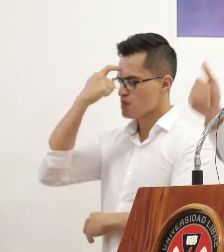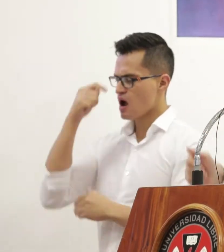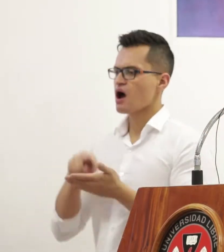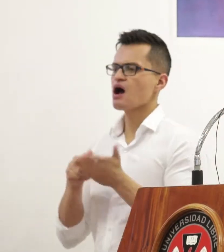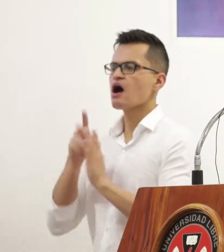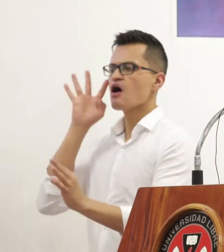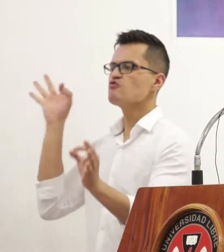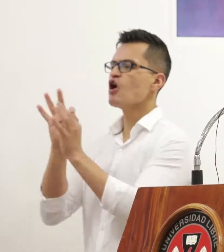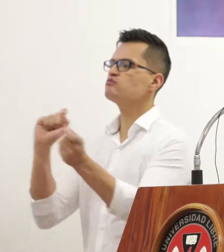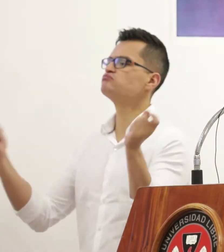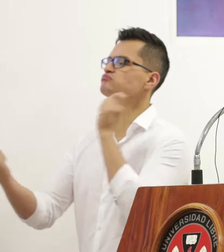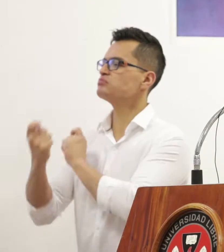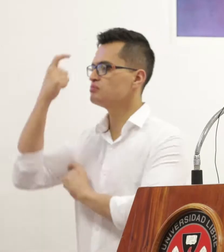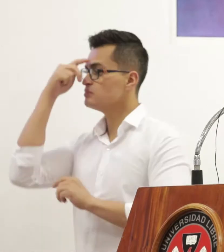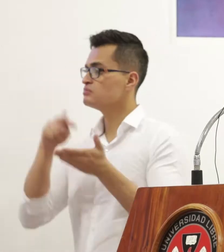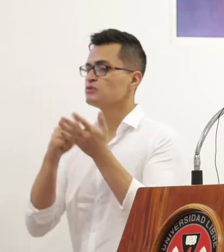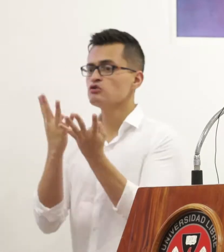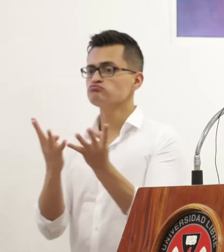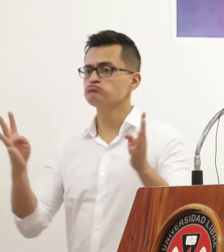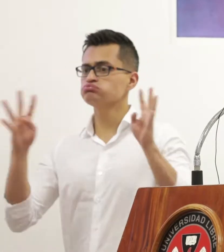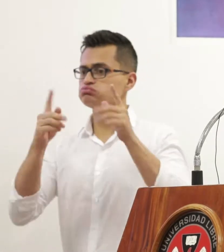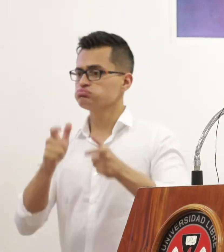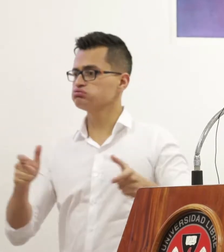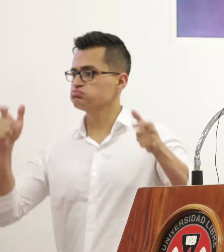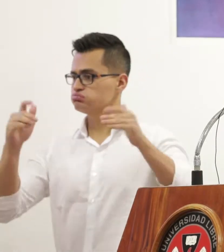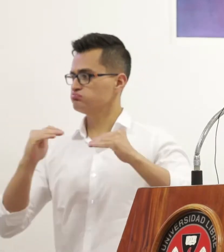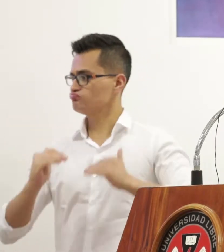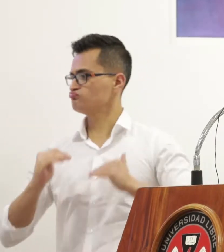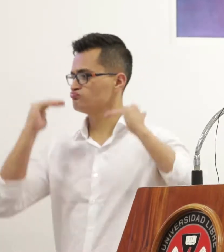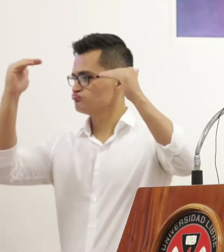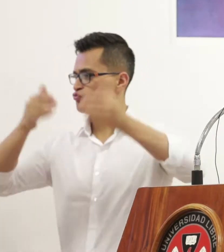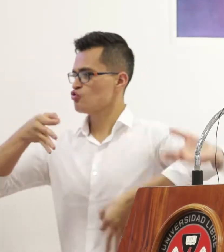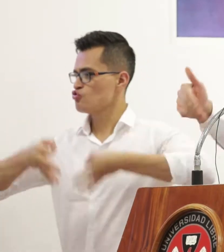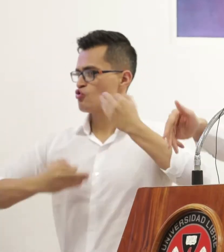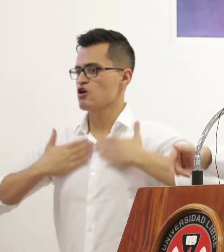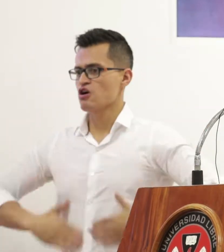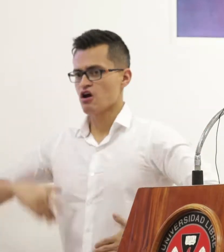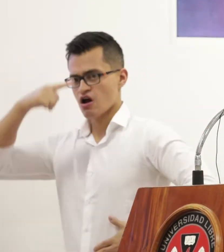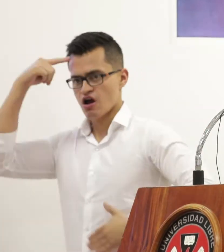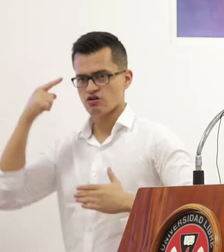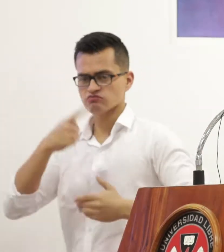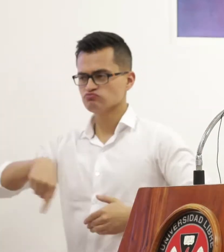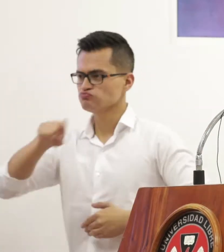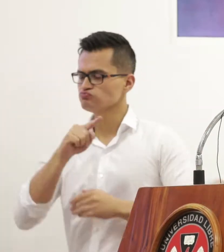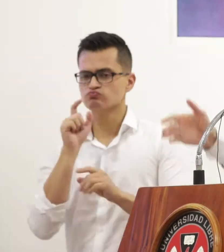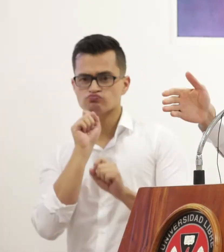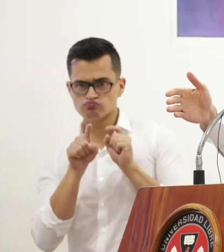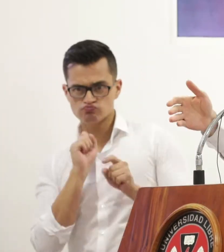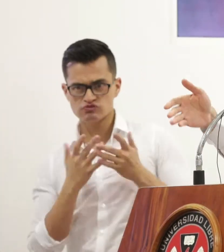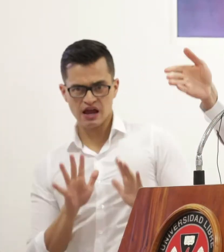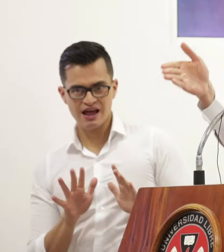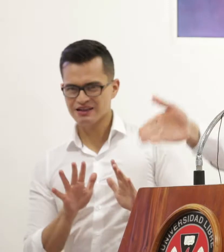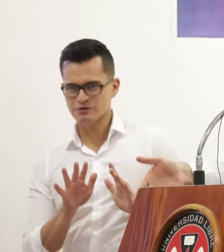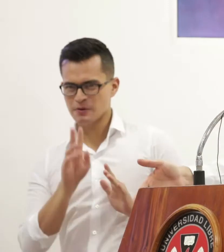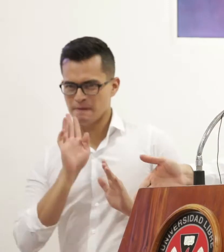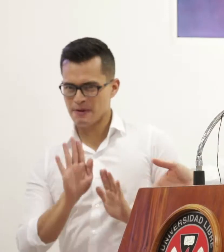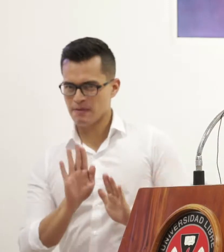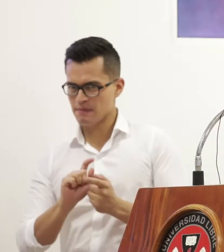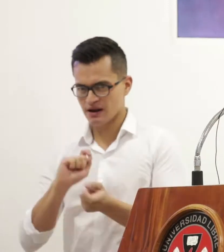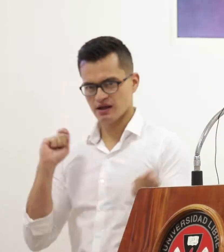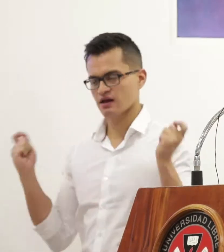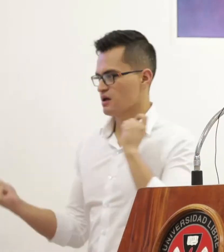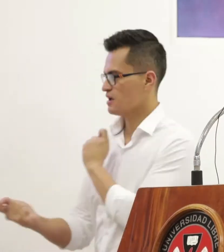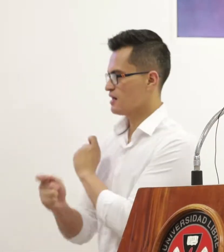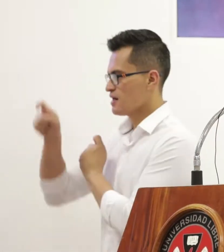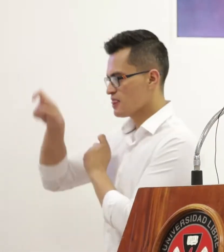solo se consultaba la cúpula, lo que pensaban los magistrados en Bogotá, hay que invertirla y hay que bajar esa a la base de